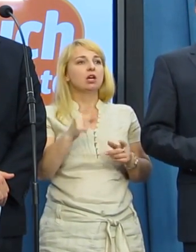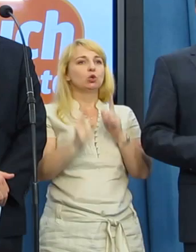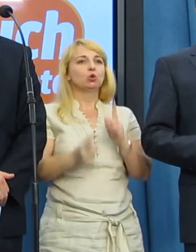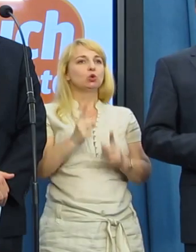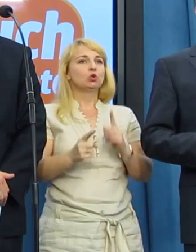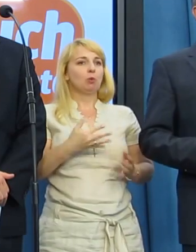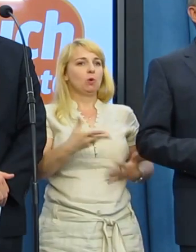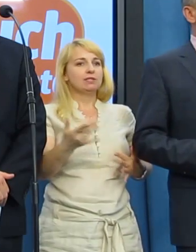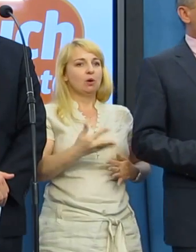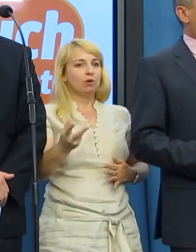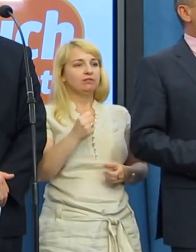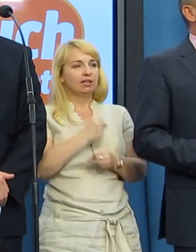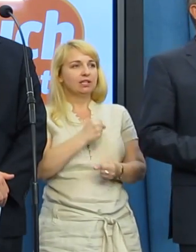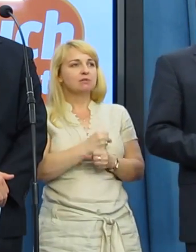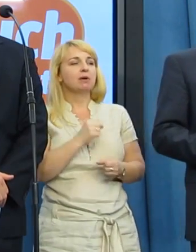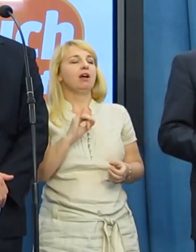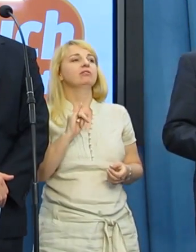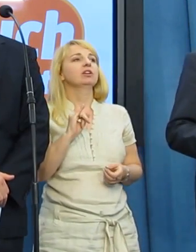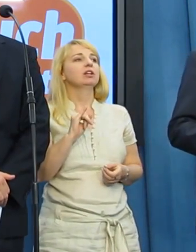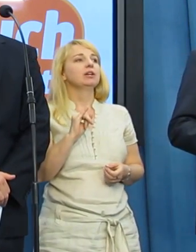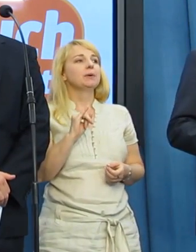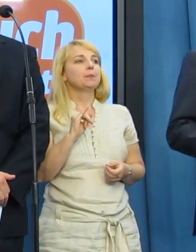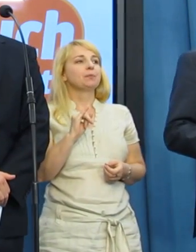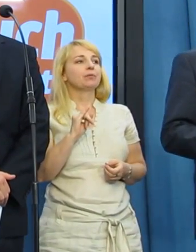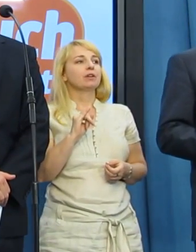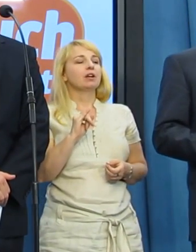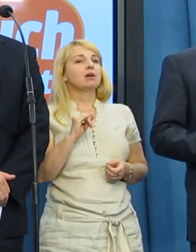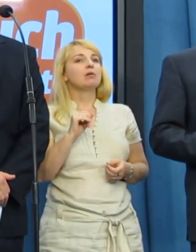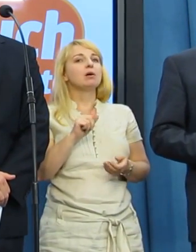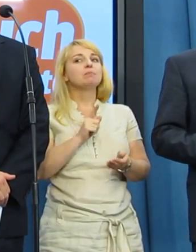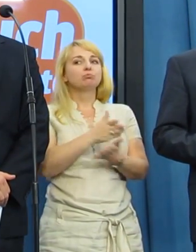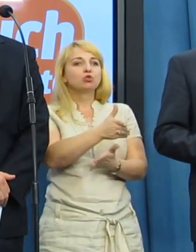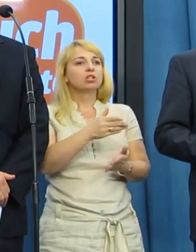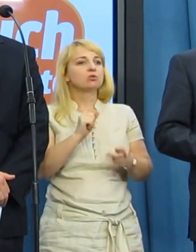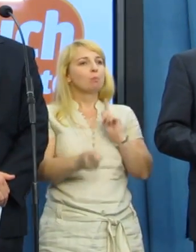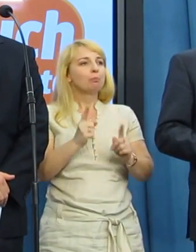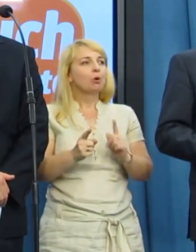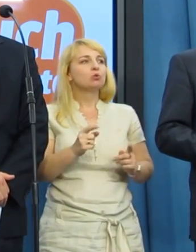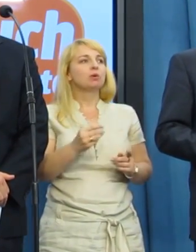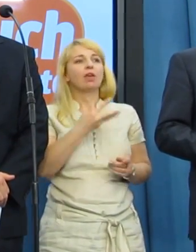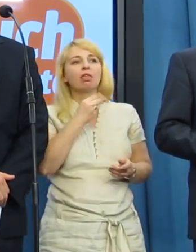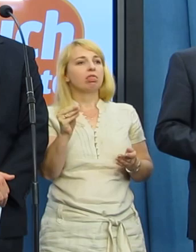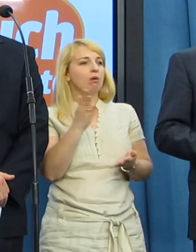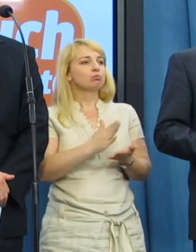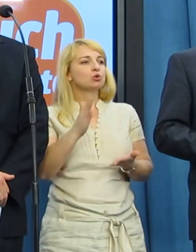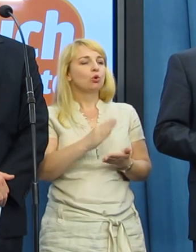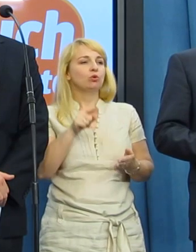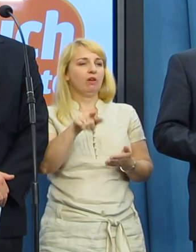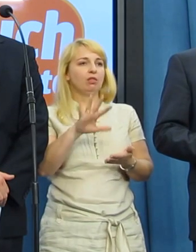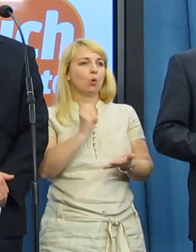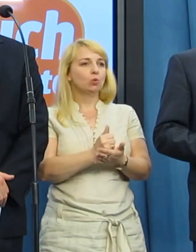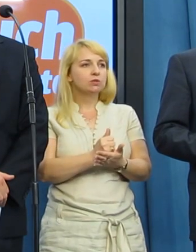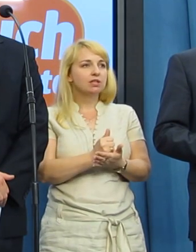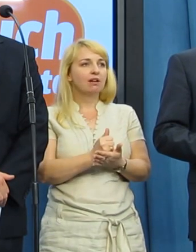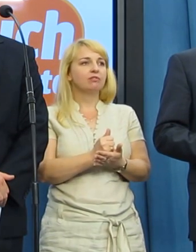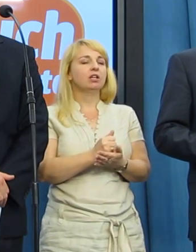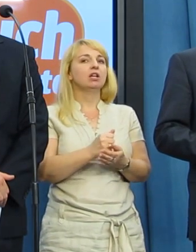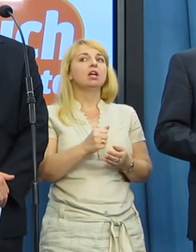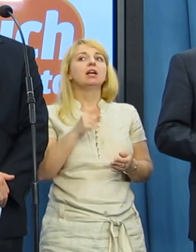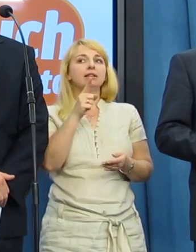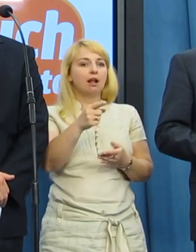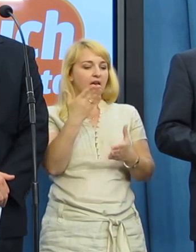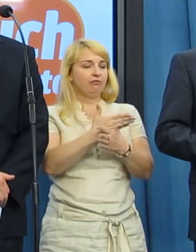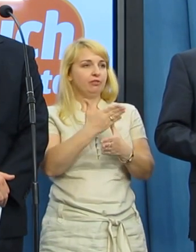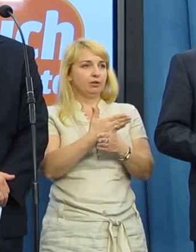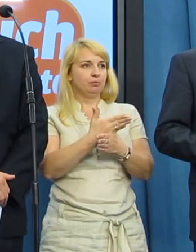prędkość przeprowadzania takich ustaw, w pośpiechu niestety nie dostosowała tej ustawy do wszystkich wymagań przedsiębiorców.